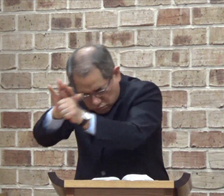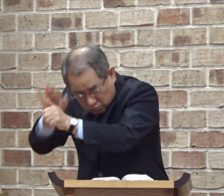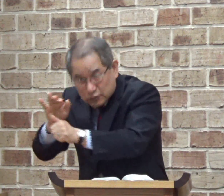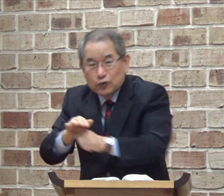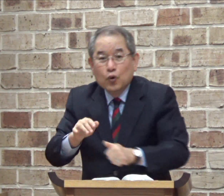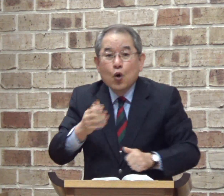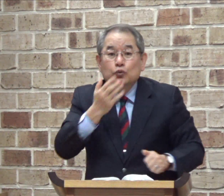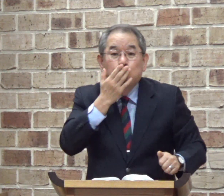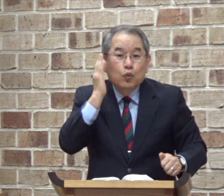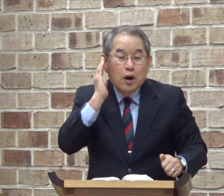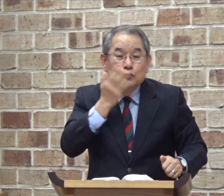많은 곳을